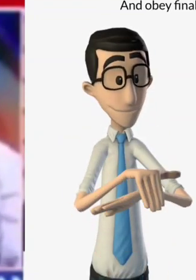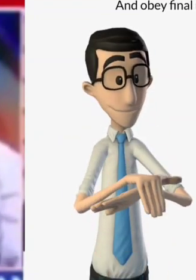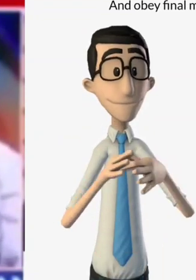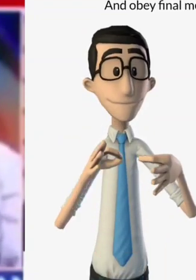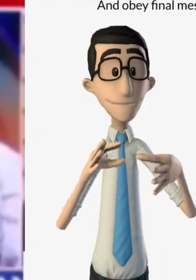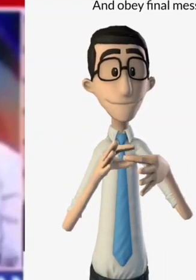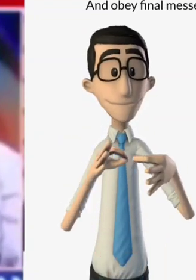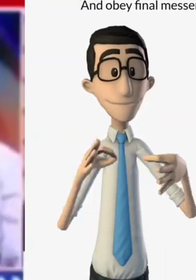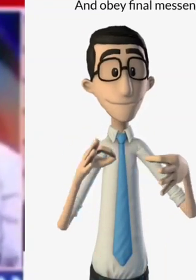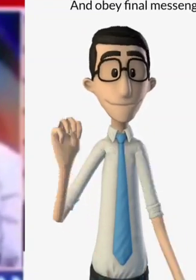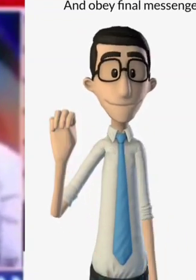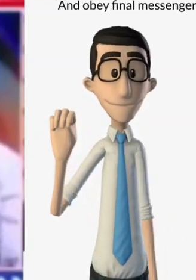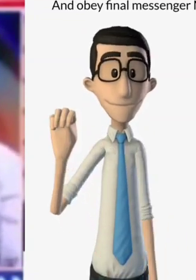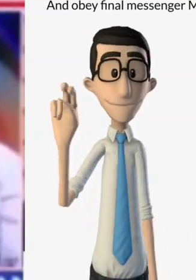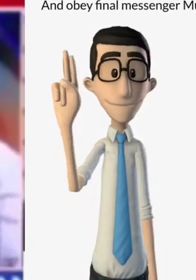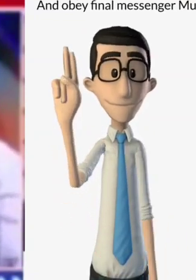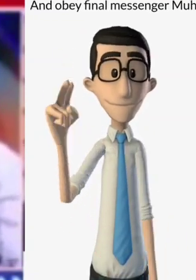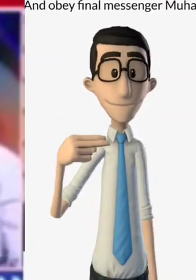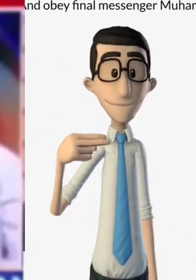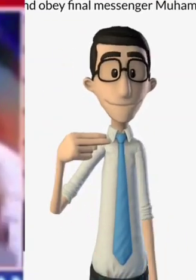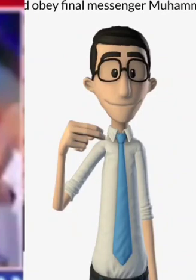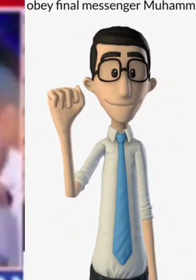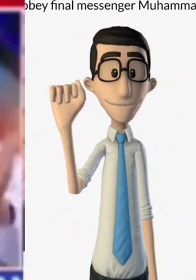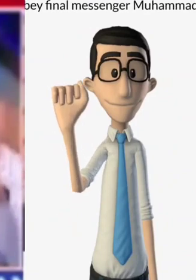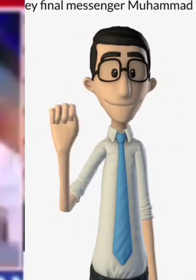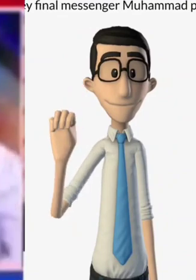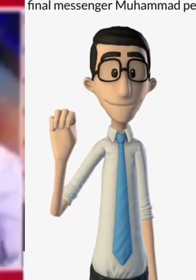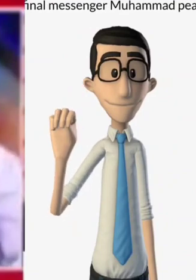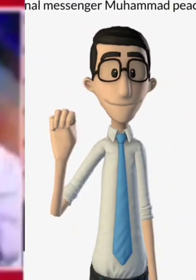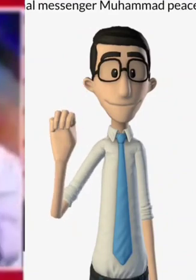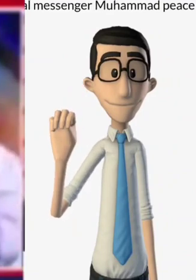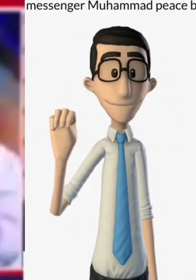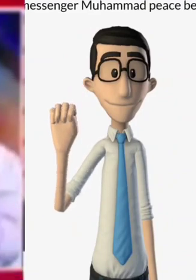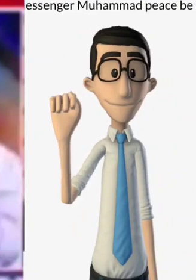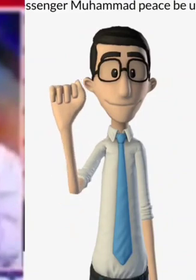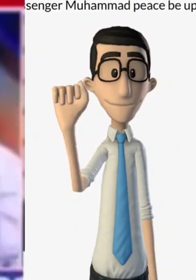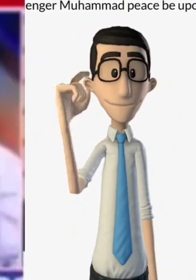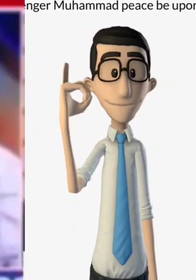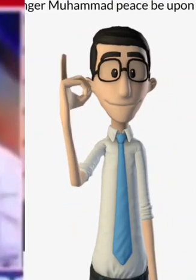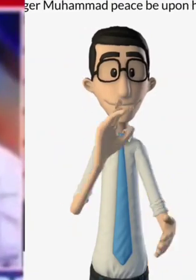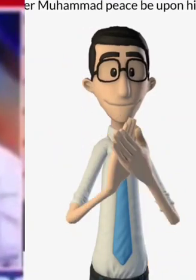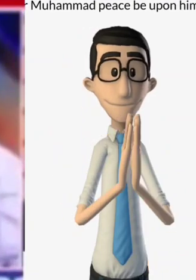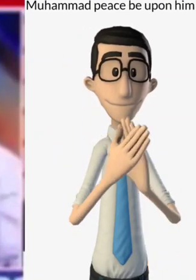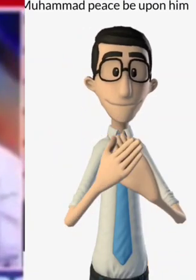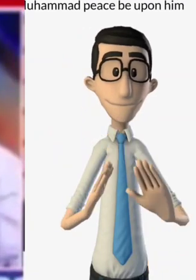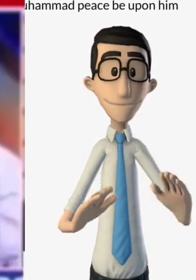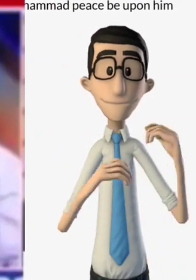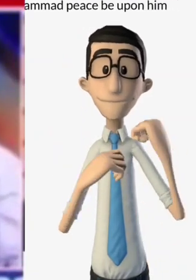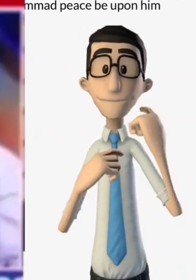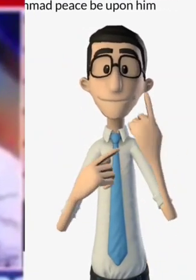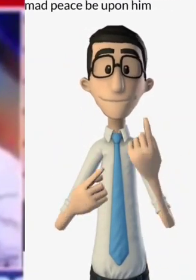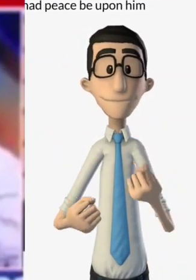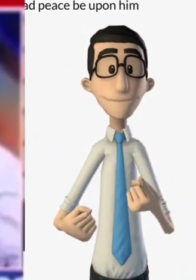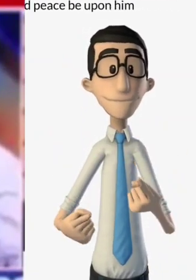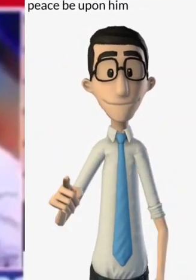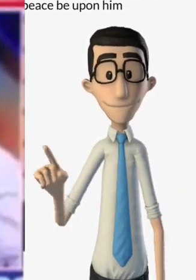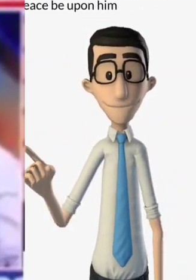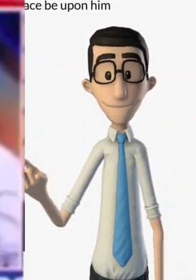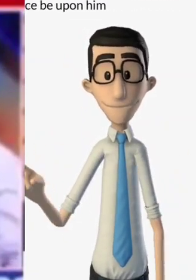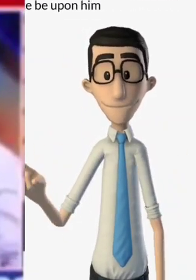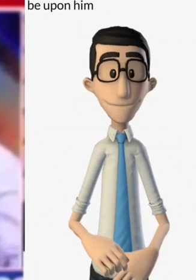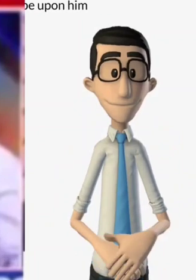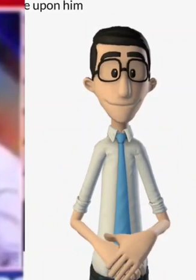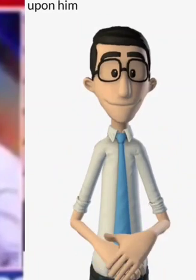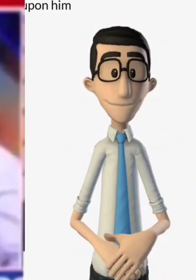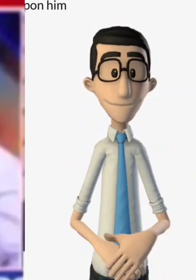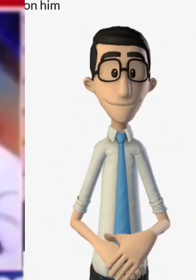جائے گا ایک کا مبرہم دیتیا ناستے نے ناستے کنچن رگویت کہتے ہیں سب کا عشور ایک ہے دوسرا نہیں ہے ذرا